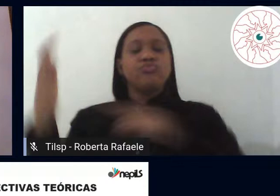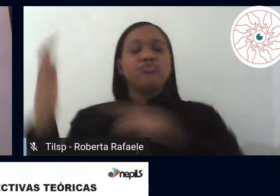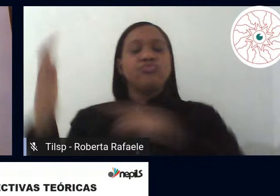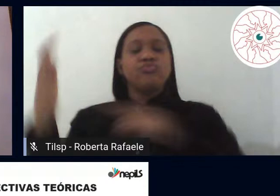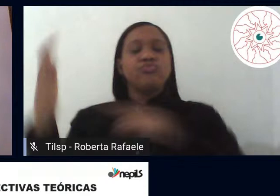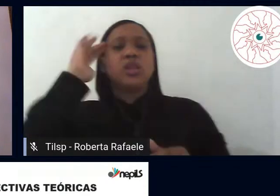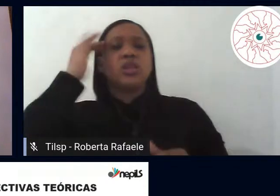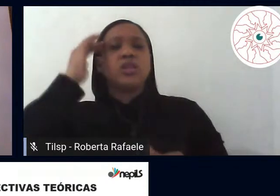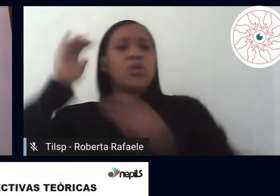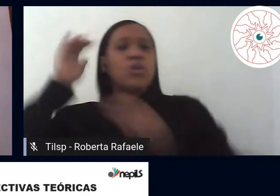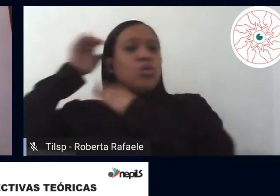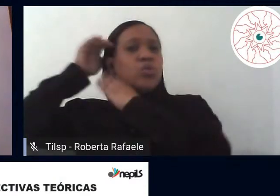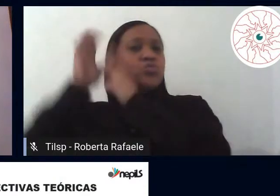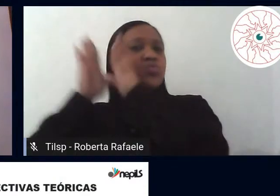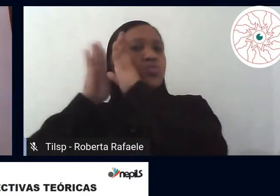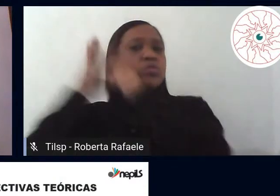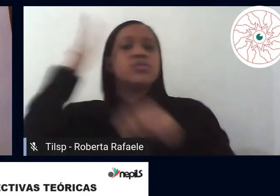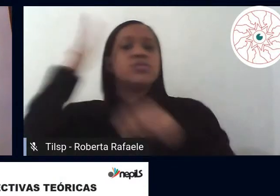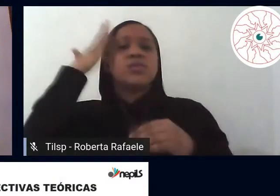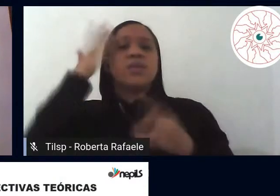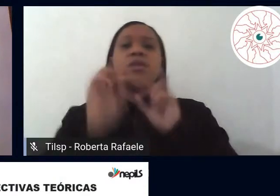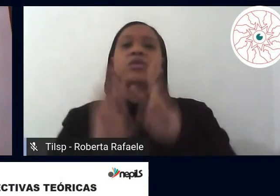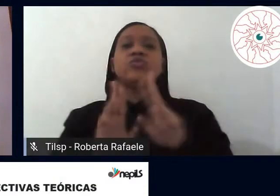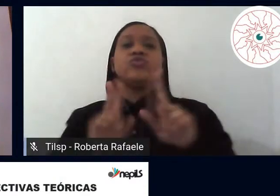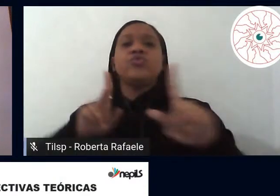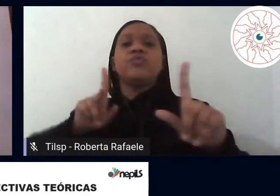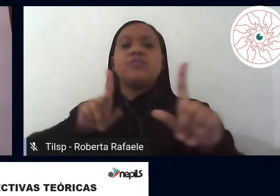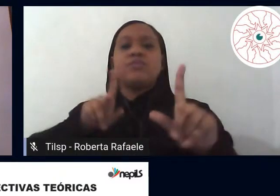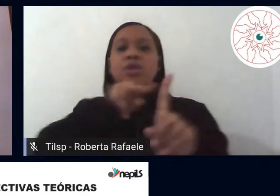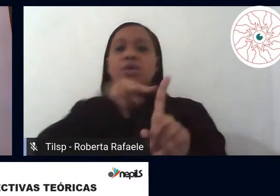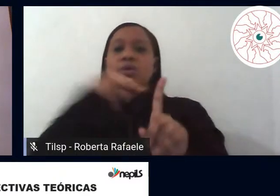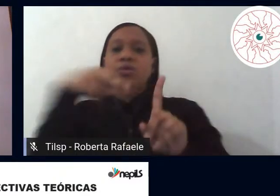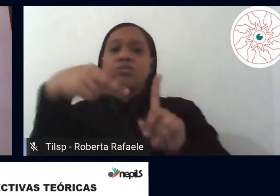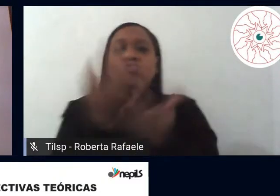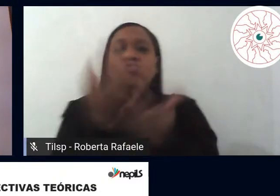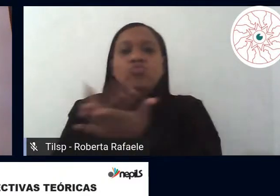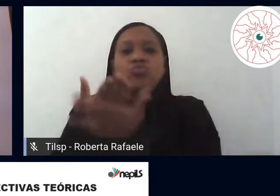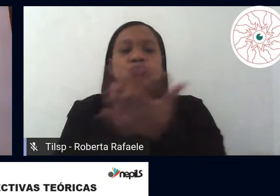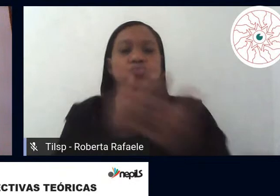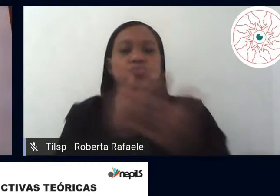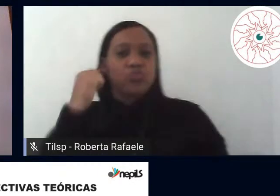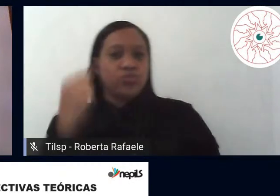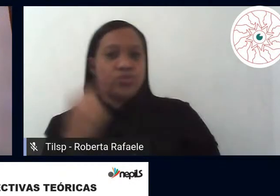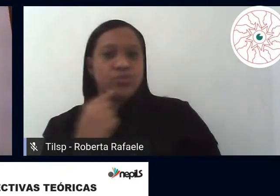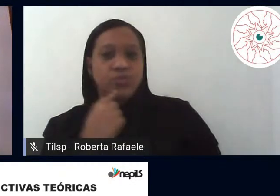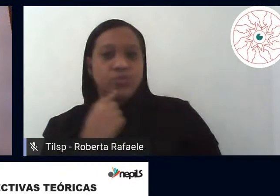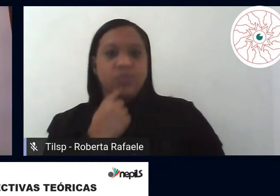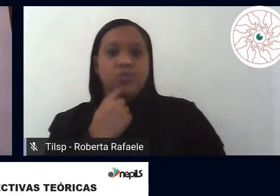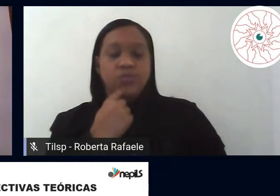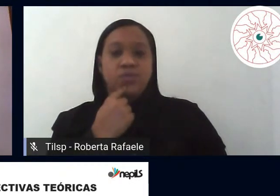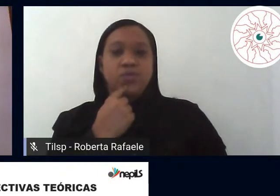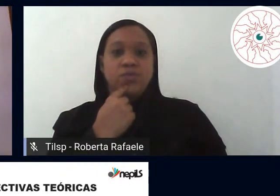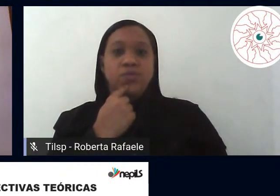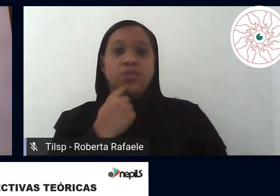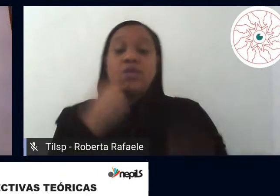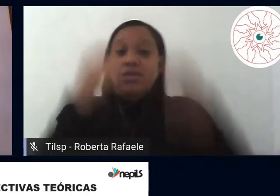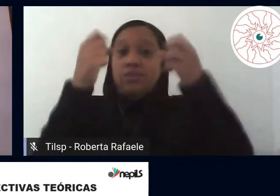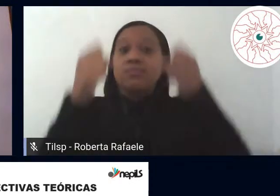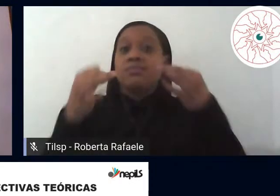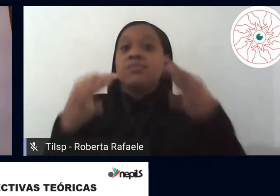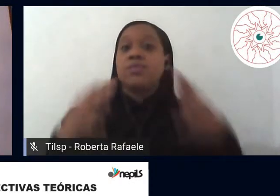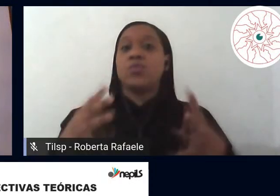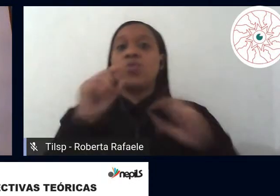concepção dos estudos surdos. E aí ressaltamos que o entendimento da surdez pautada na